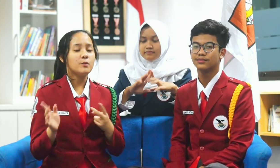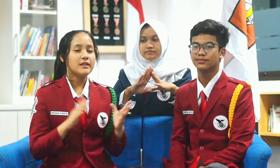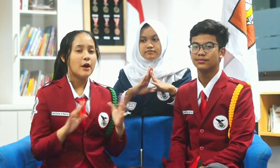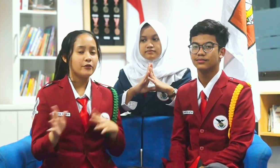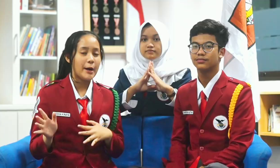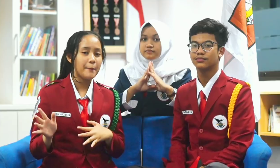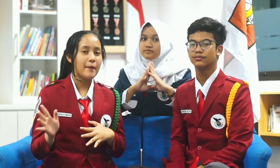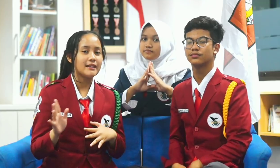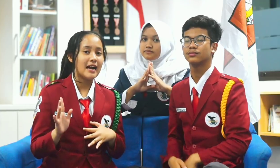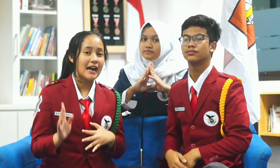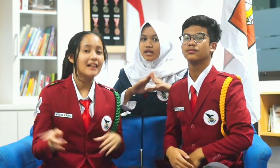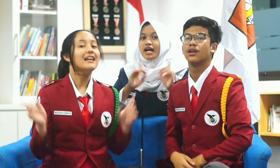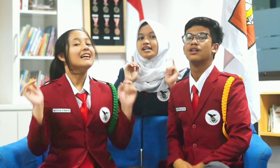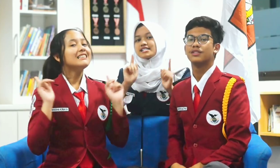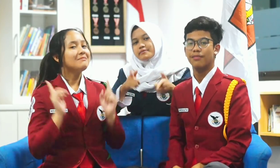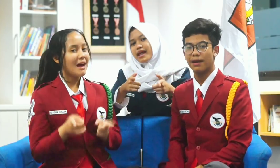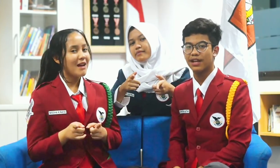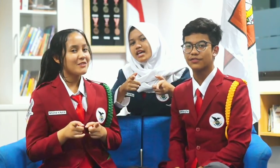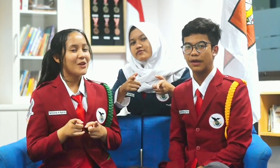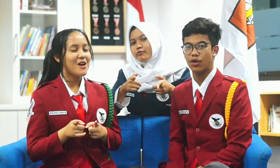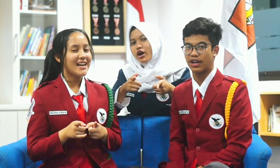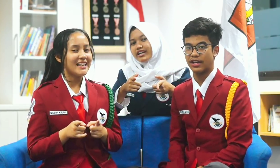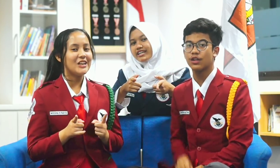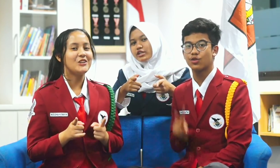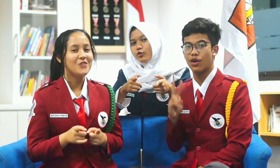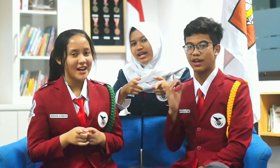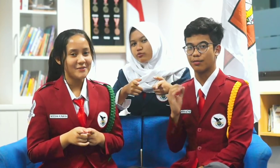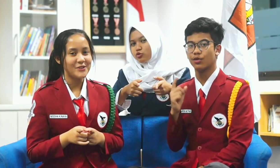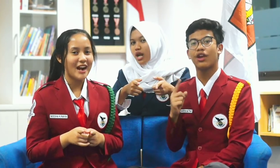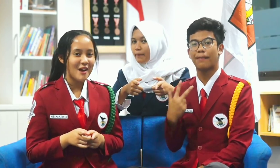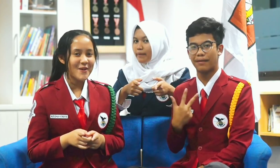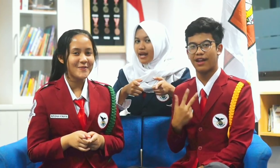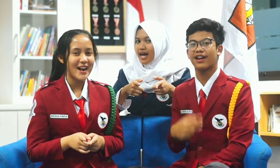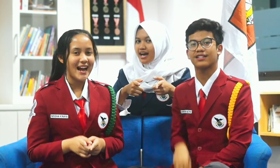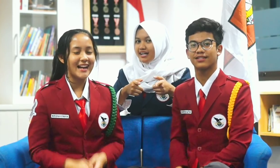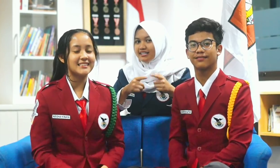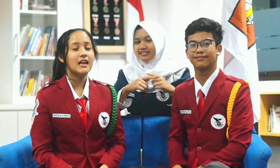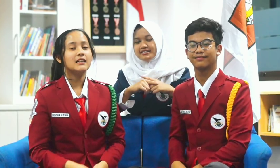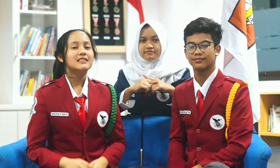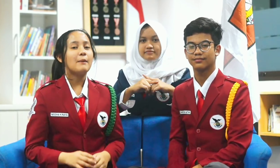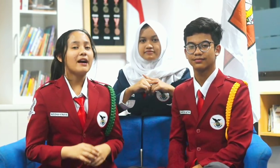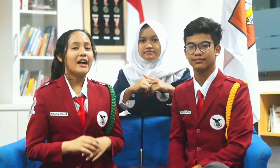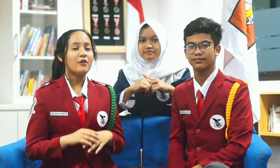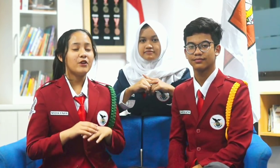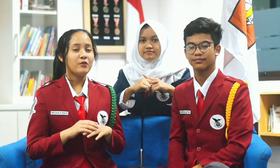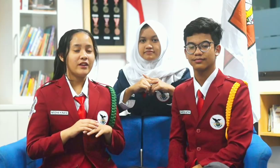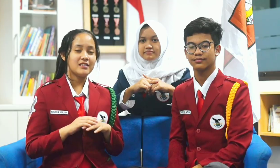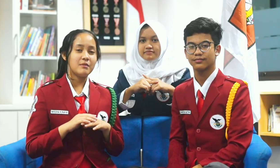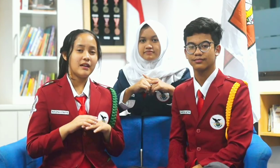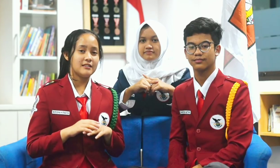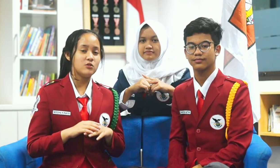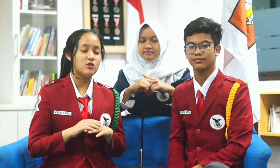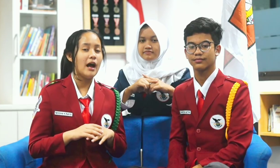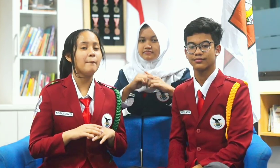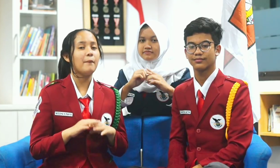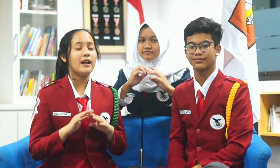bisa daftar pada tanggal 19 Februari 2018. Sama kayak verifikasi berkasnya juga pada